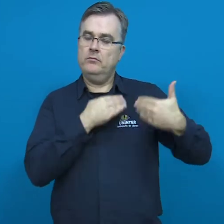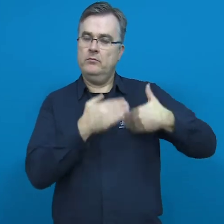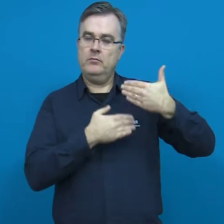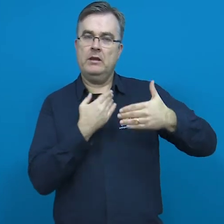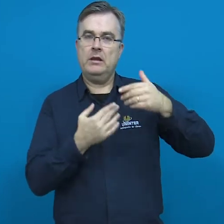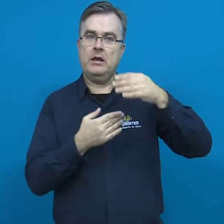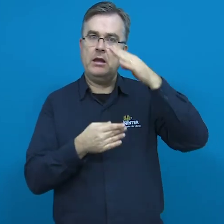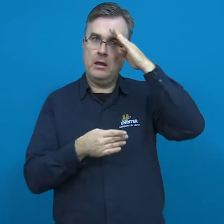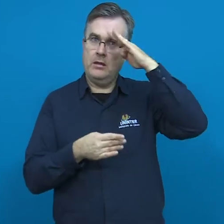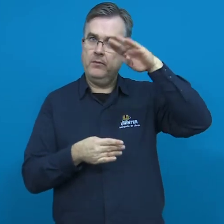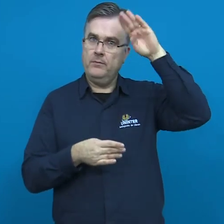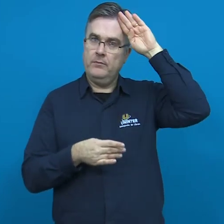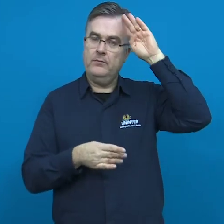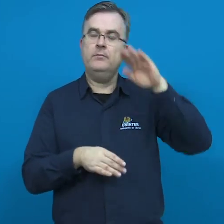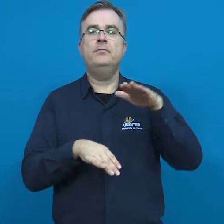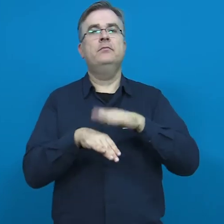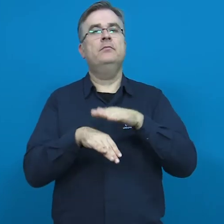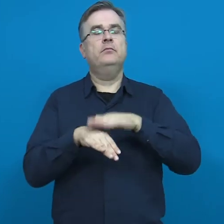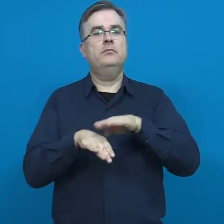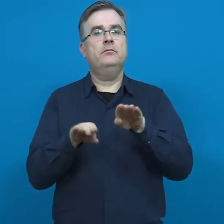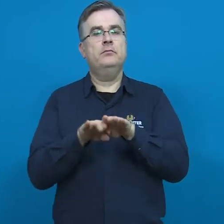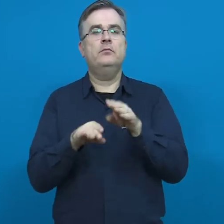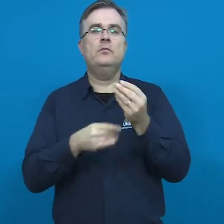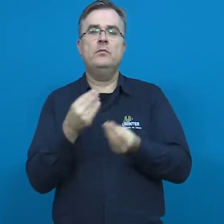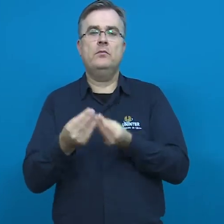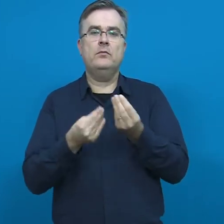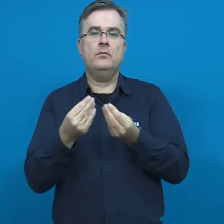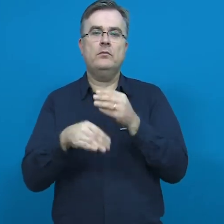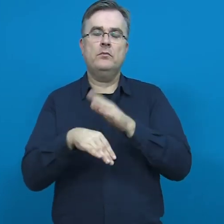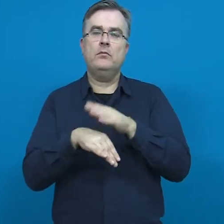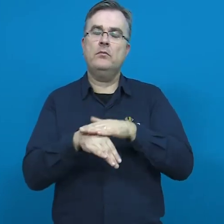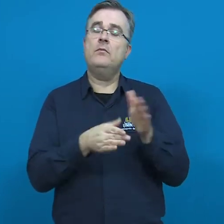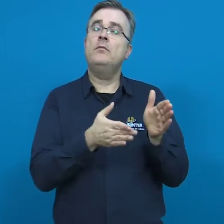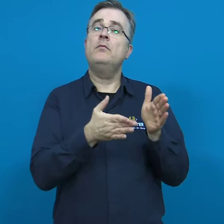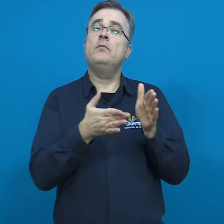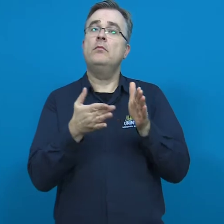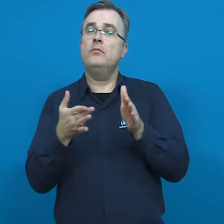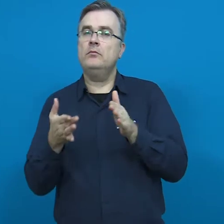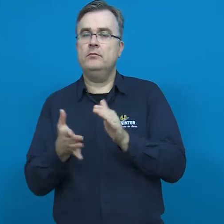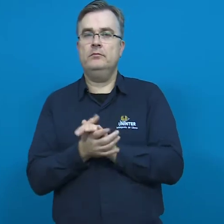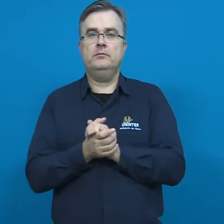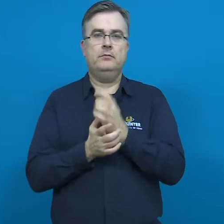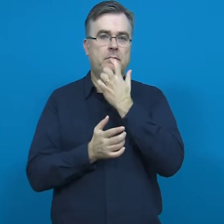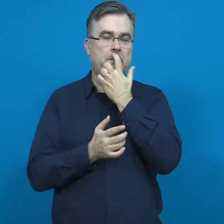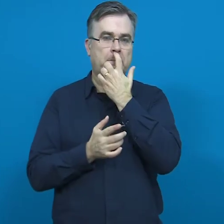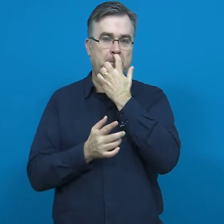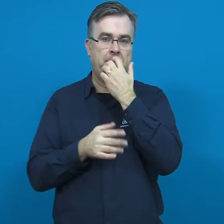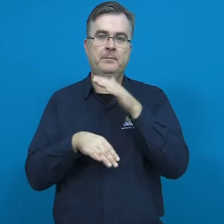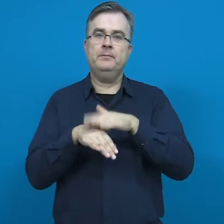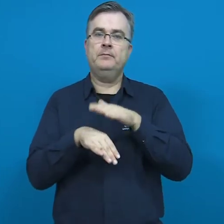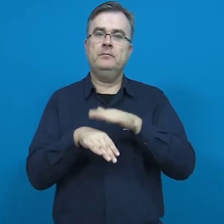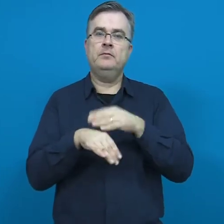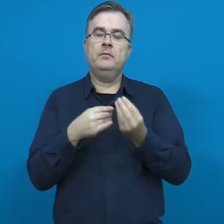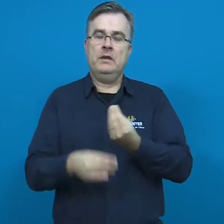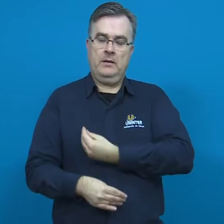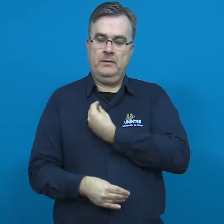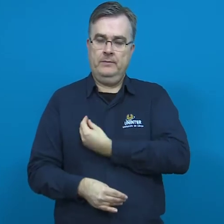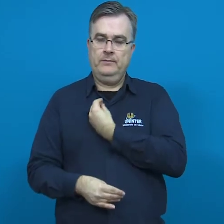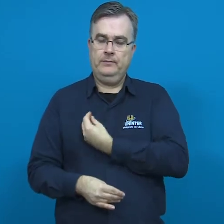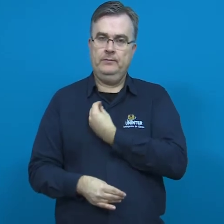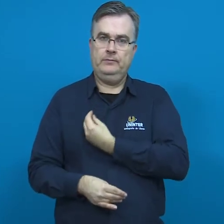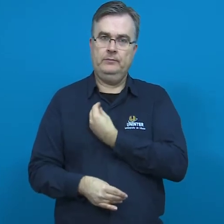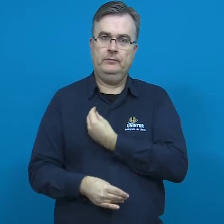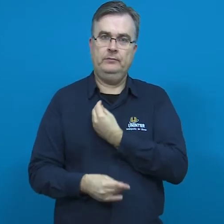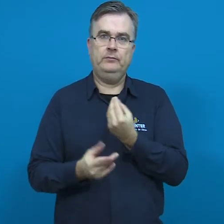sua trajetória acadêmica e principalmente como é que foi esse processo, tanto na